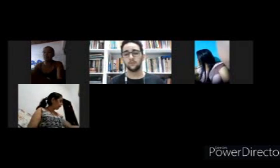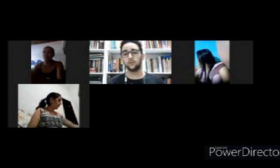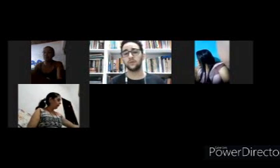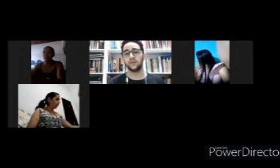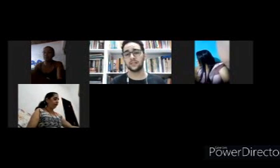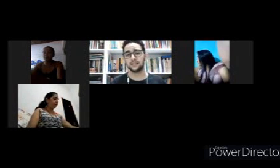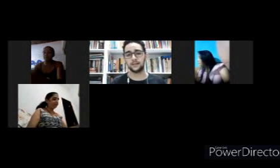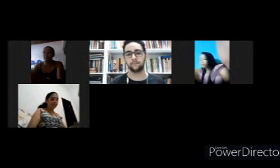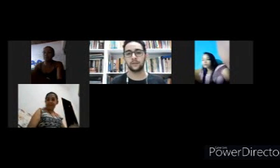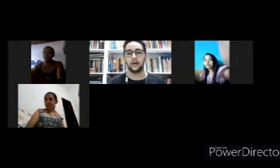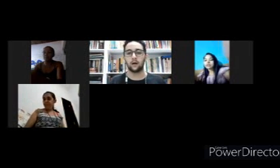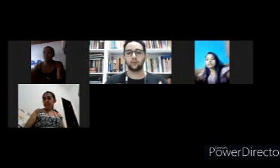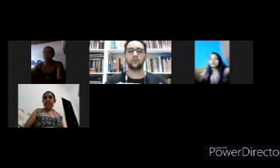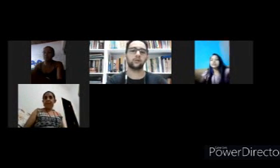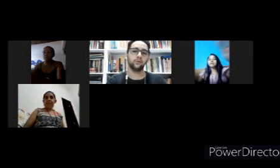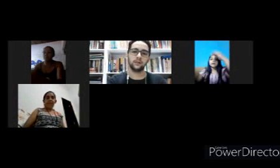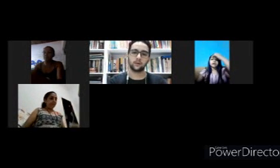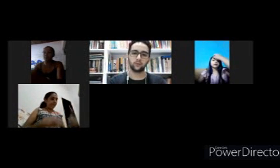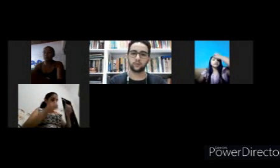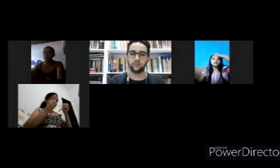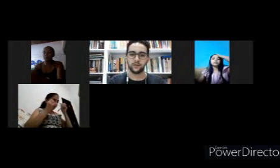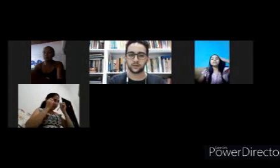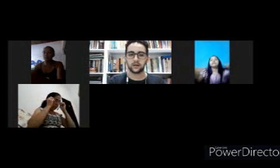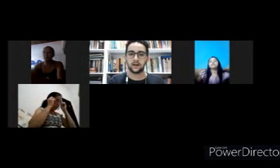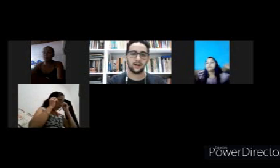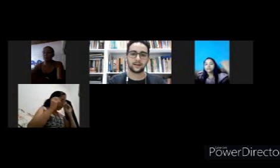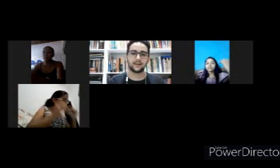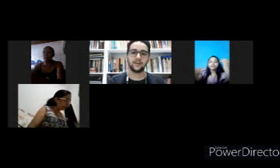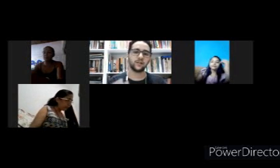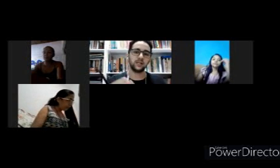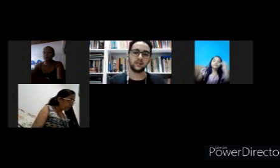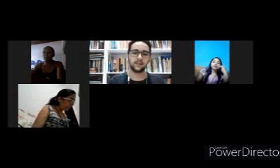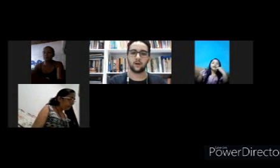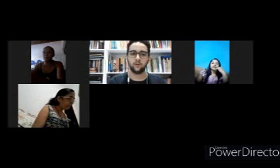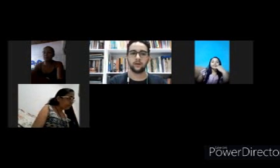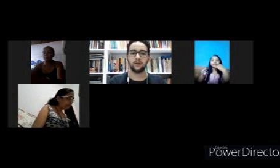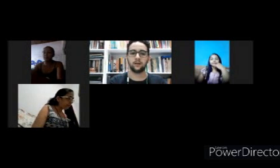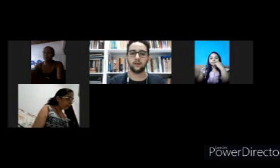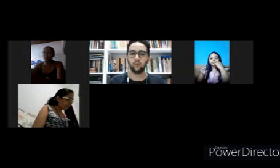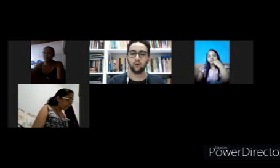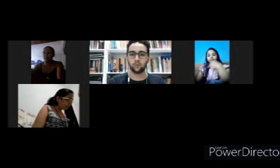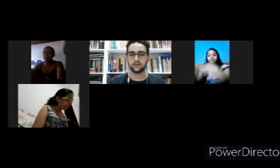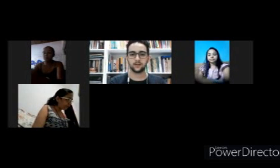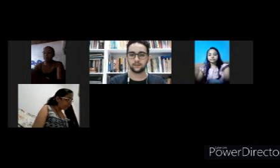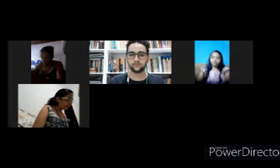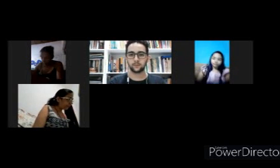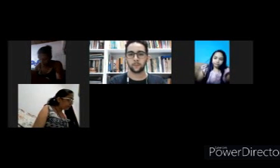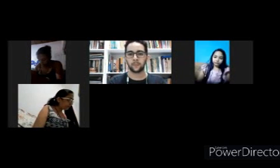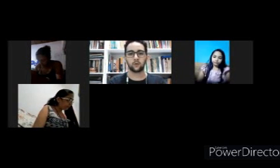o que diferencia a cultura surda da cultura ouvinte é a característica inicial em que o nome se dá. A